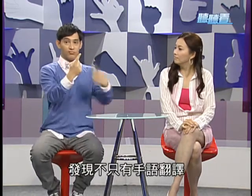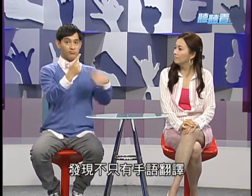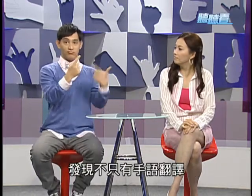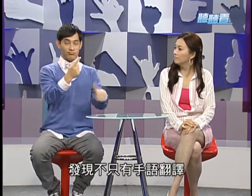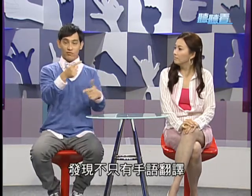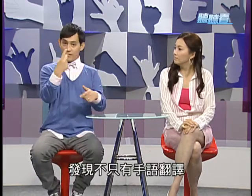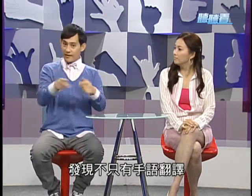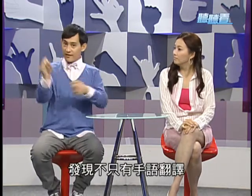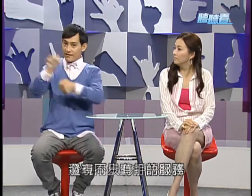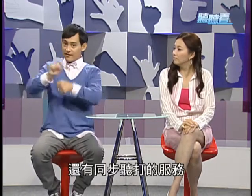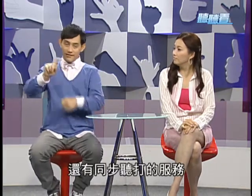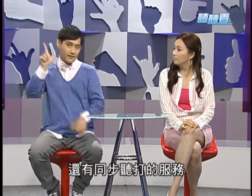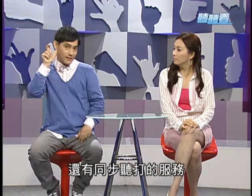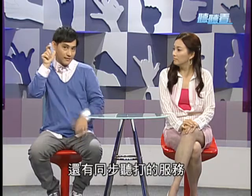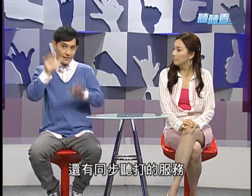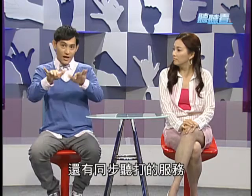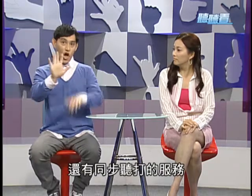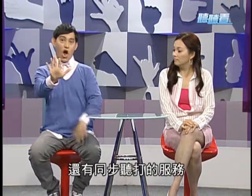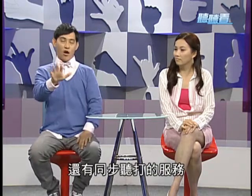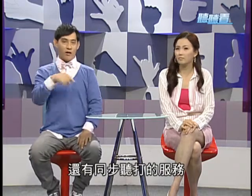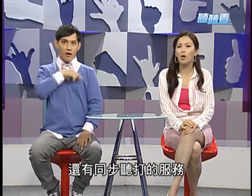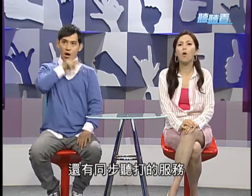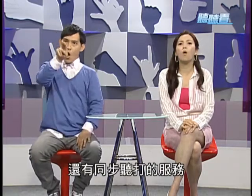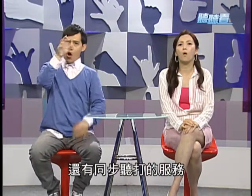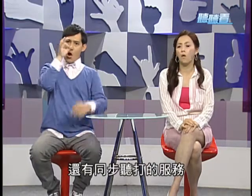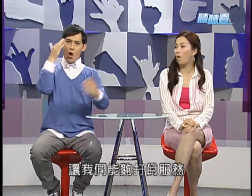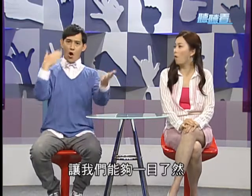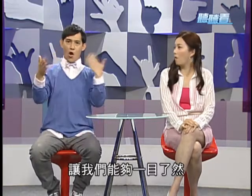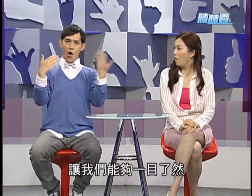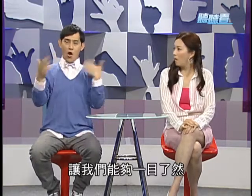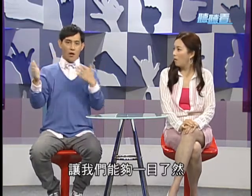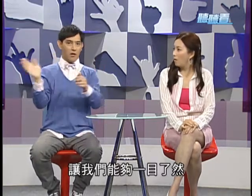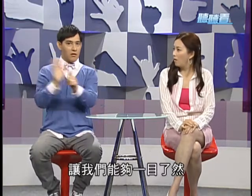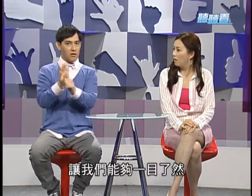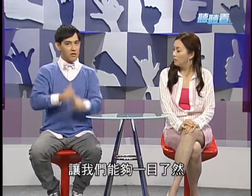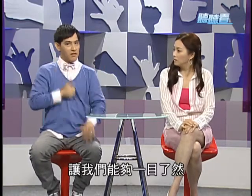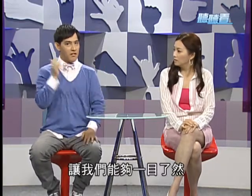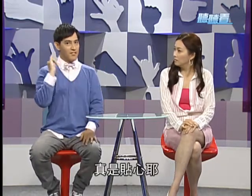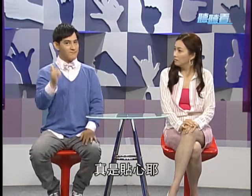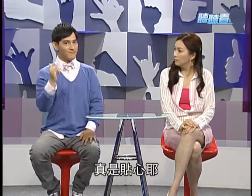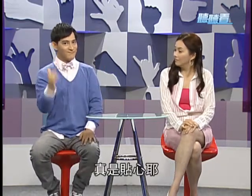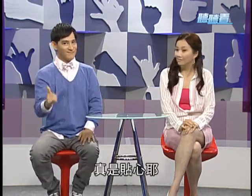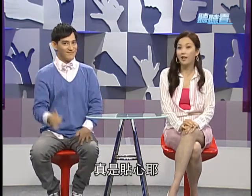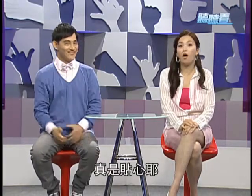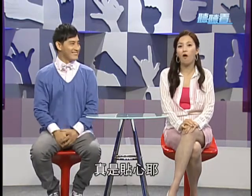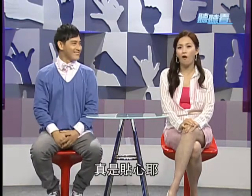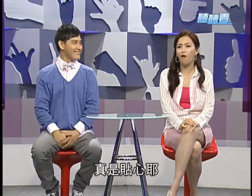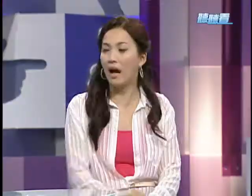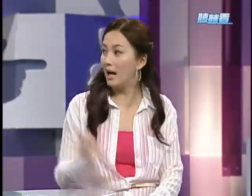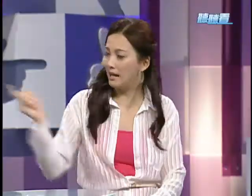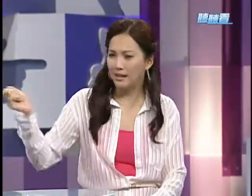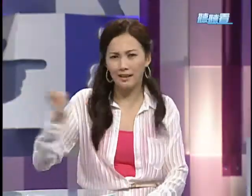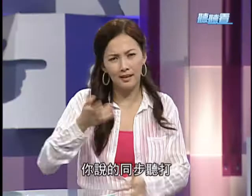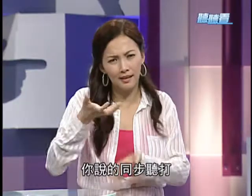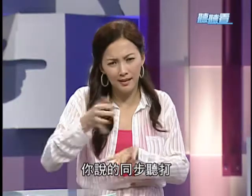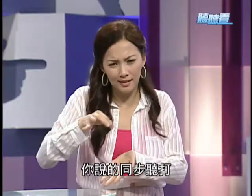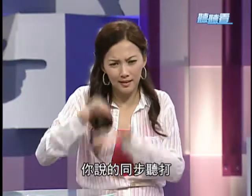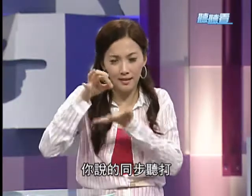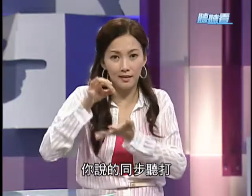翻译啊，还有同步听打的服务，让我们能够一目了然，真是贴心呢。 哦，你说的